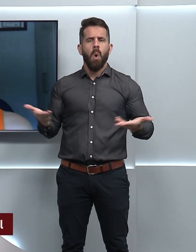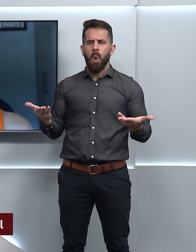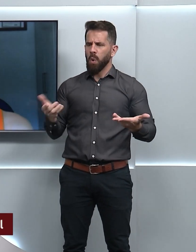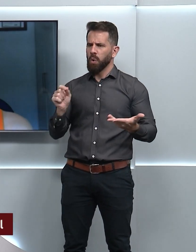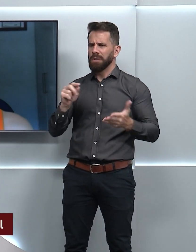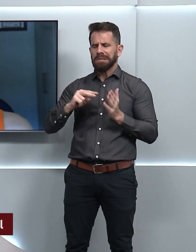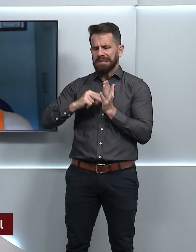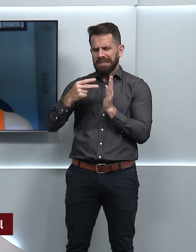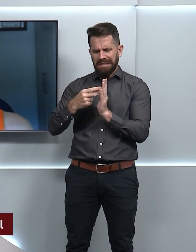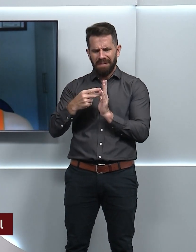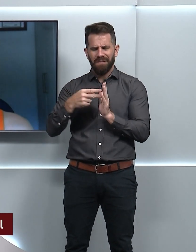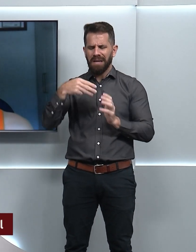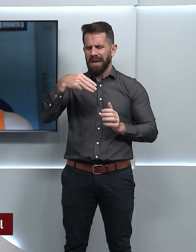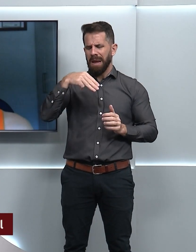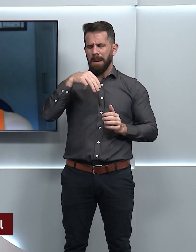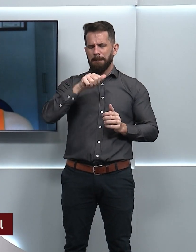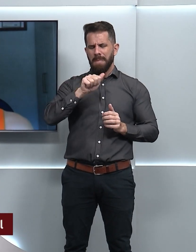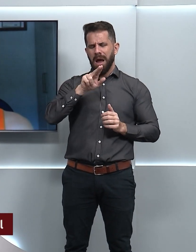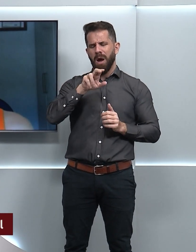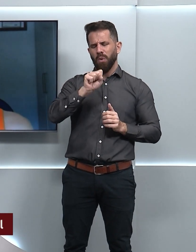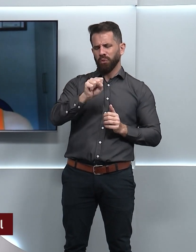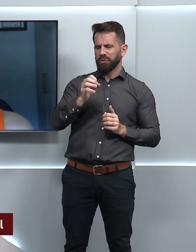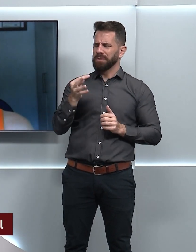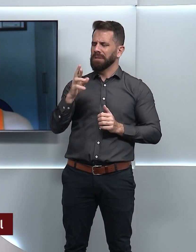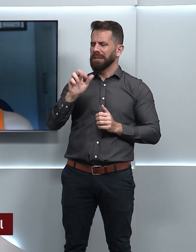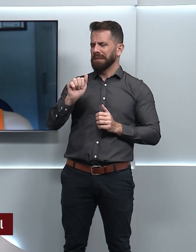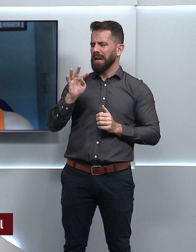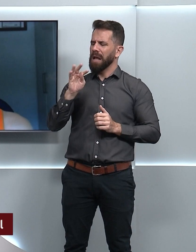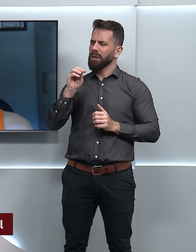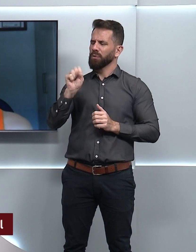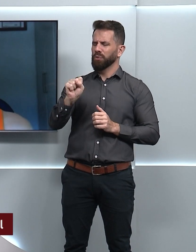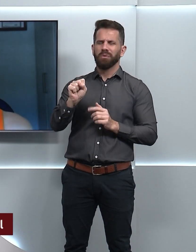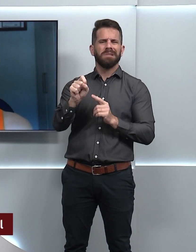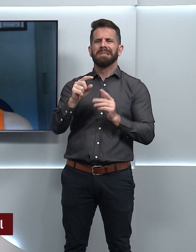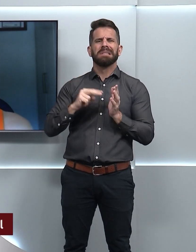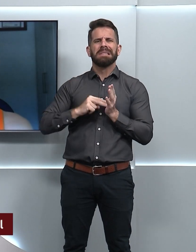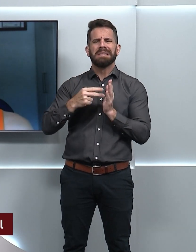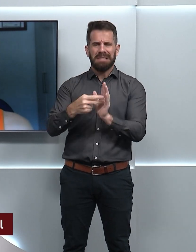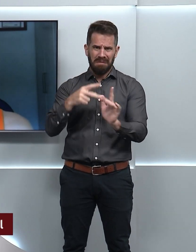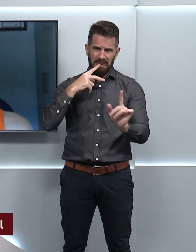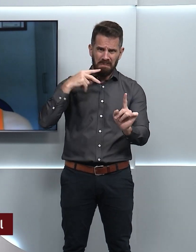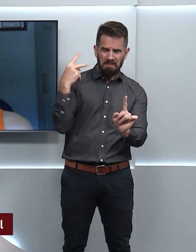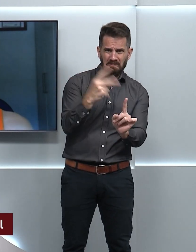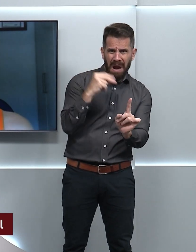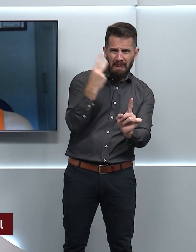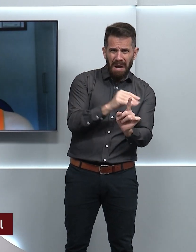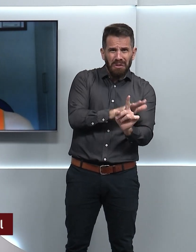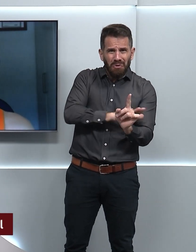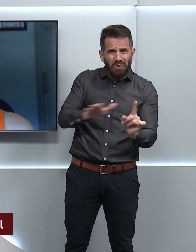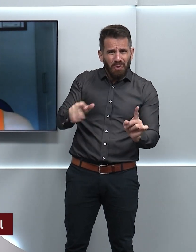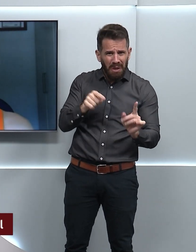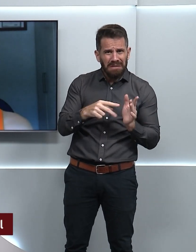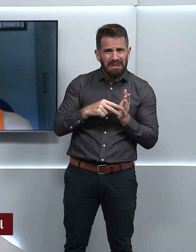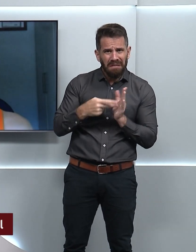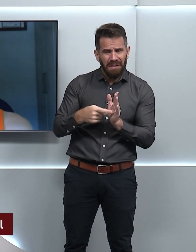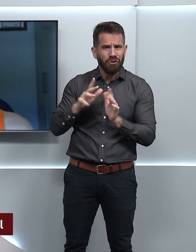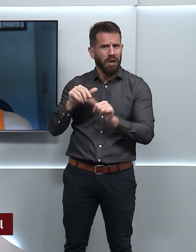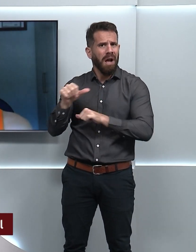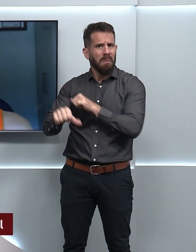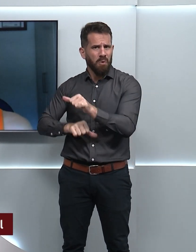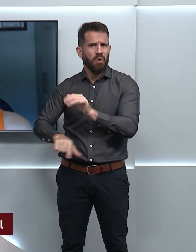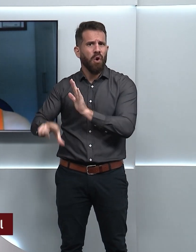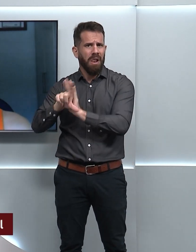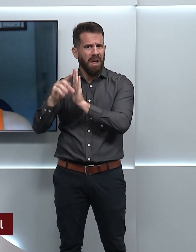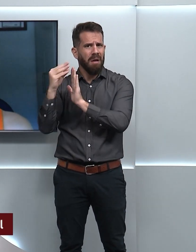considerado maus tratos. Houve várias mudanças na legislação e hoje em dia não só bater em um animal é maus tratos, mas